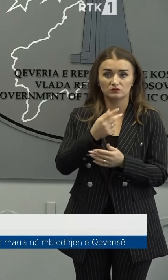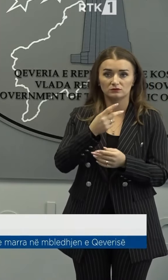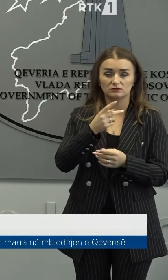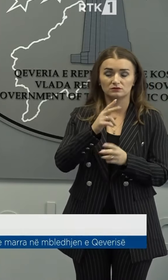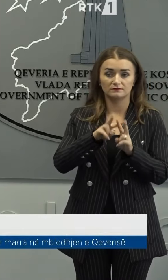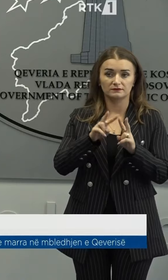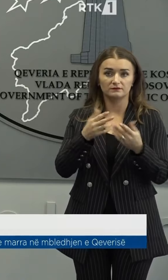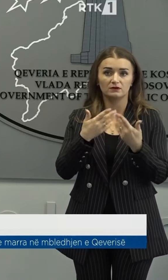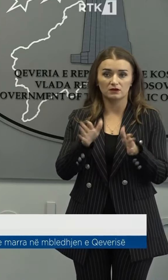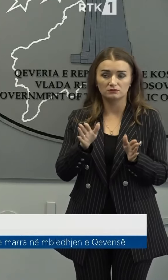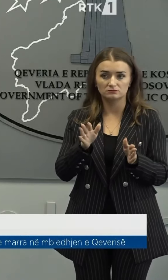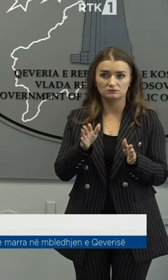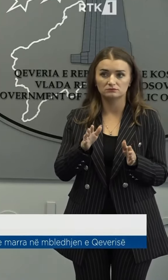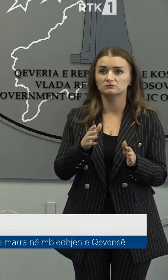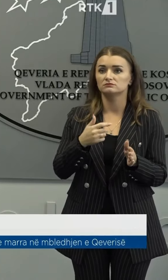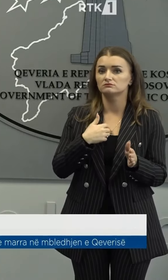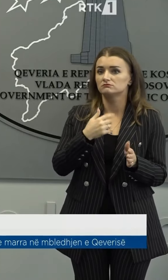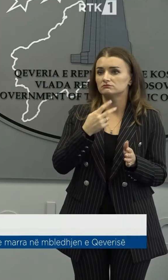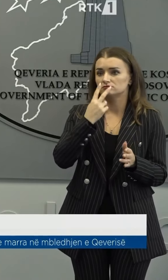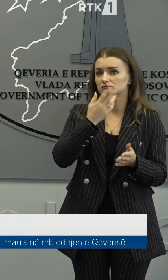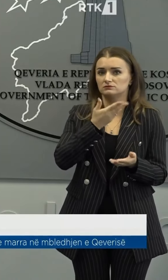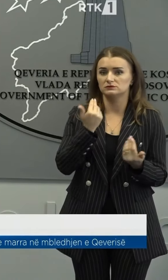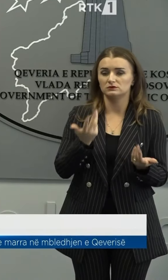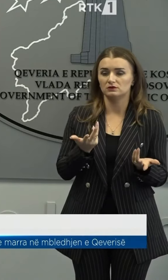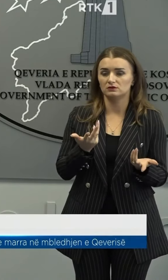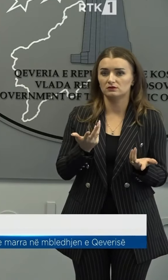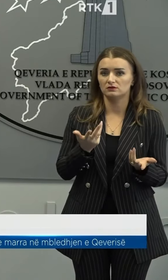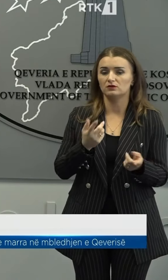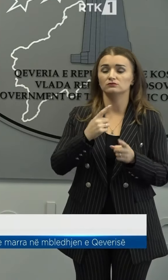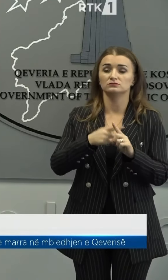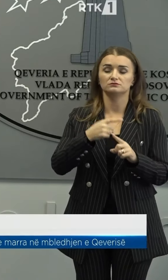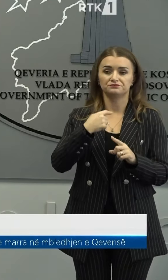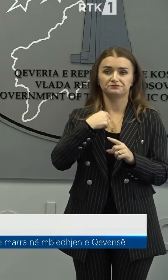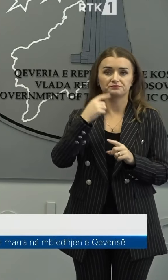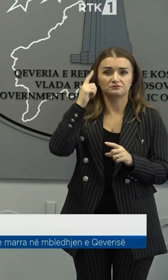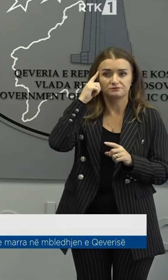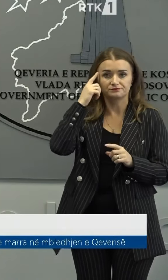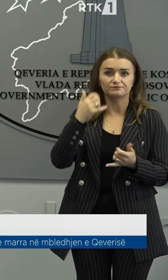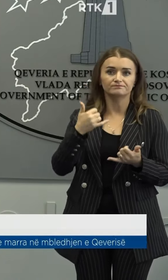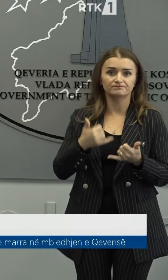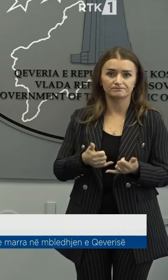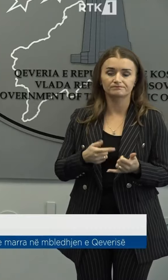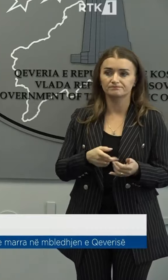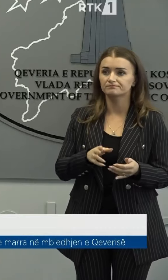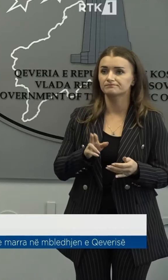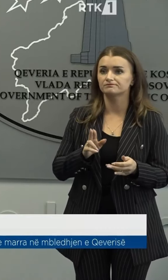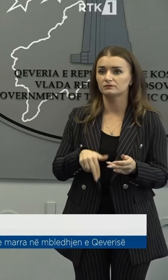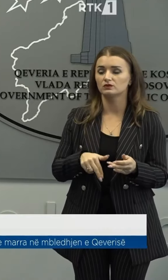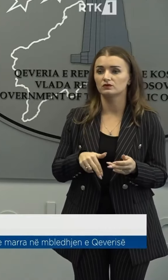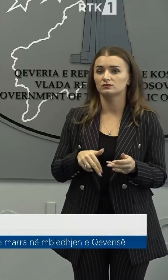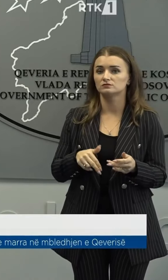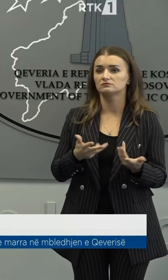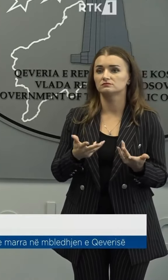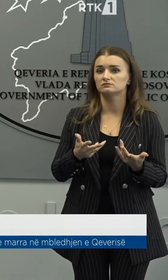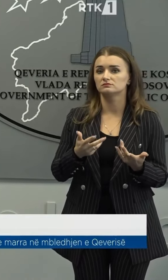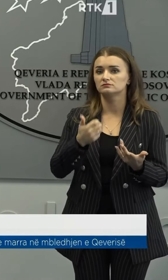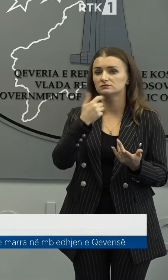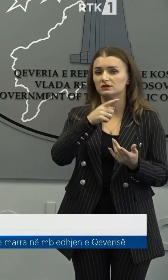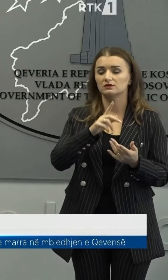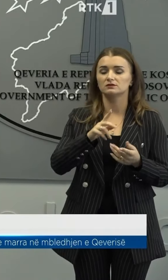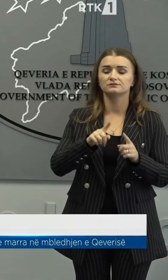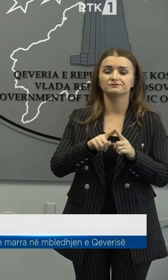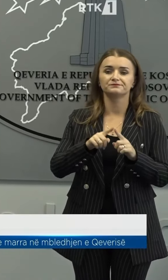dëgjoj, por përshtypja ime është që tash do të intensifikohet lufta hibride